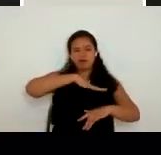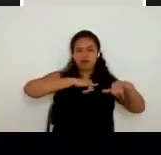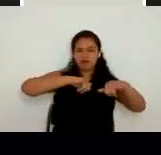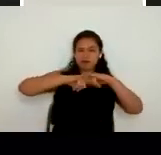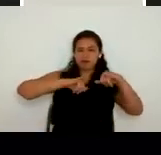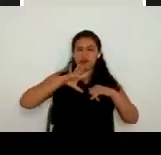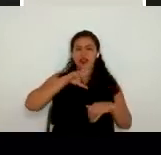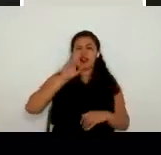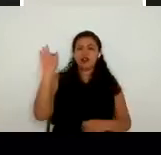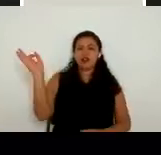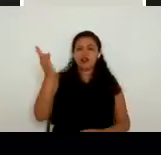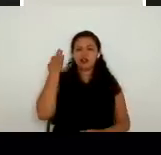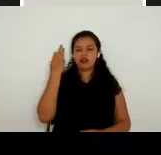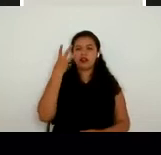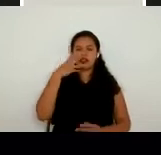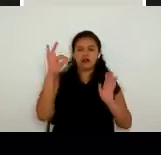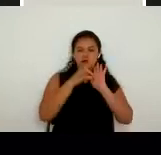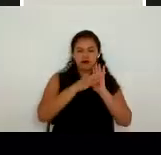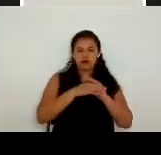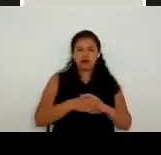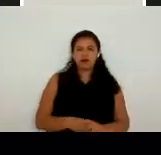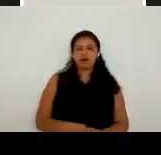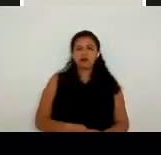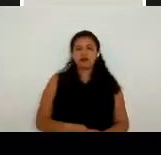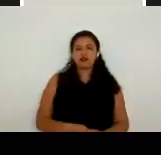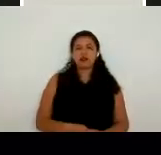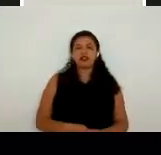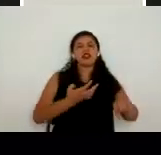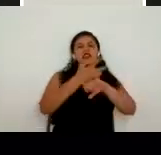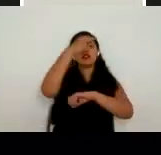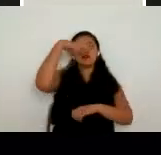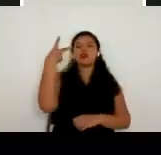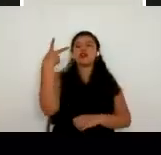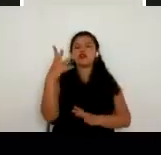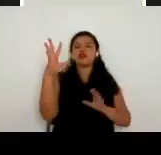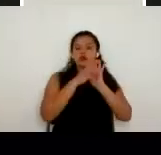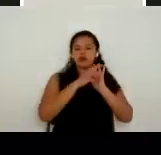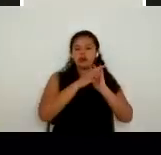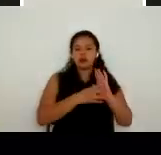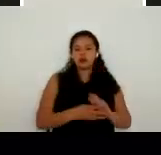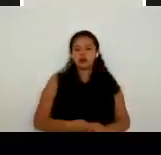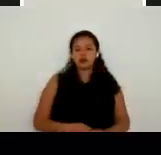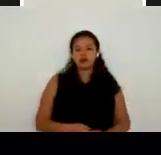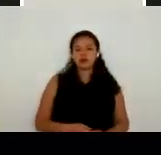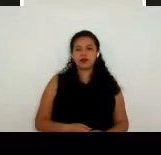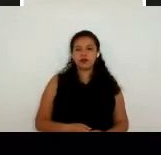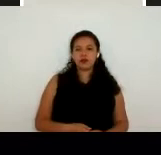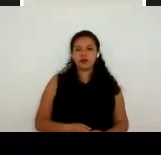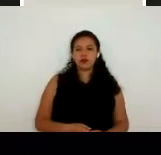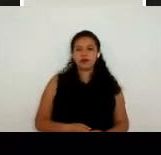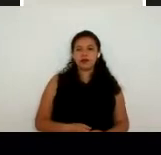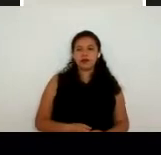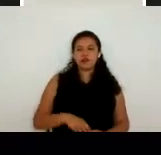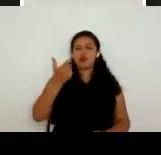federal está asignamos tres puntos y son del estado de mexico 2 puntos si provienen de otras entidades federativas